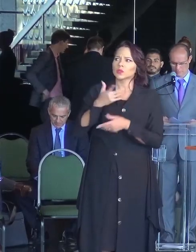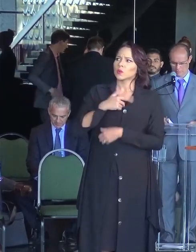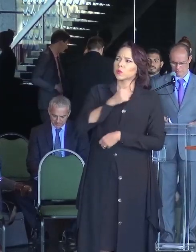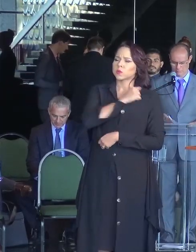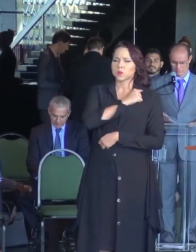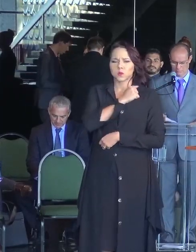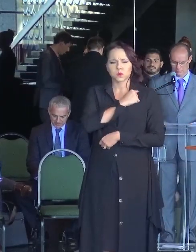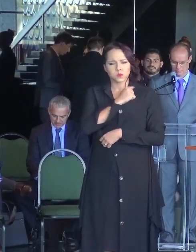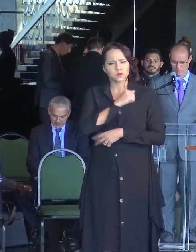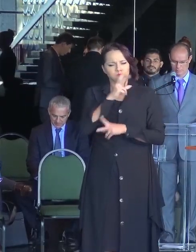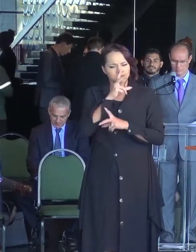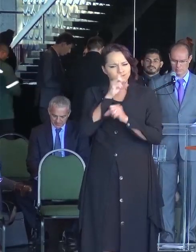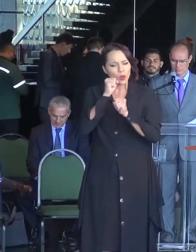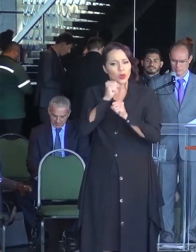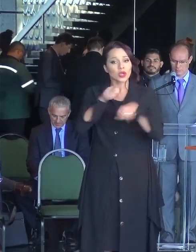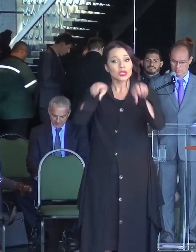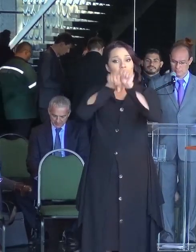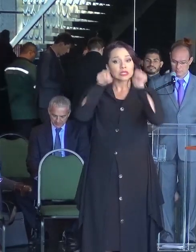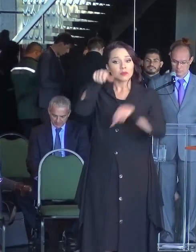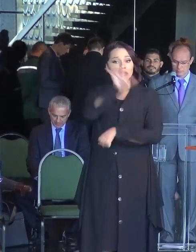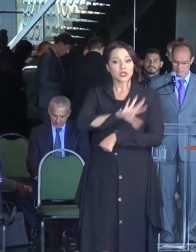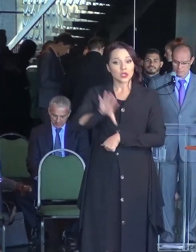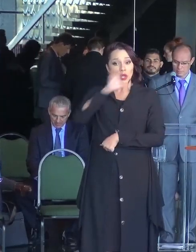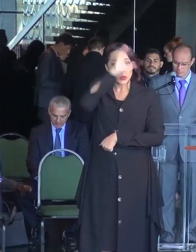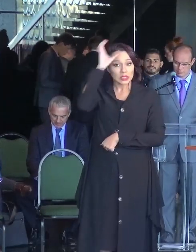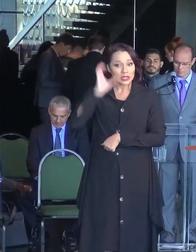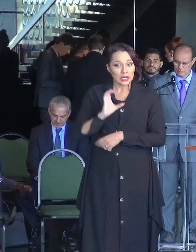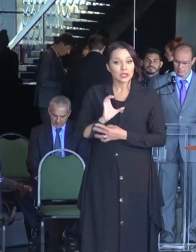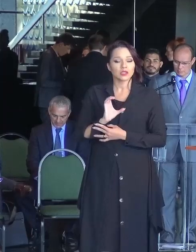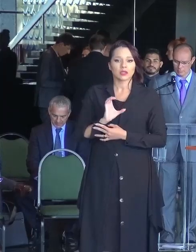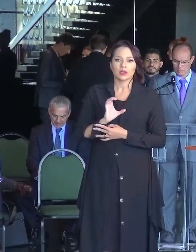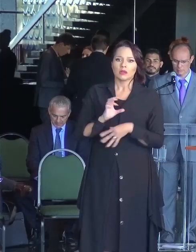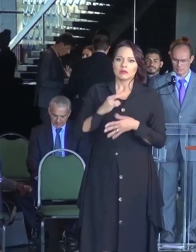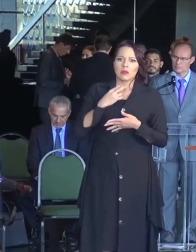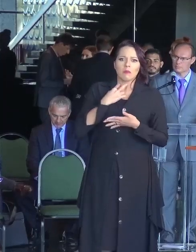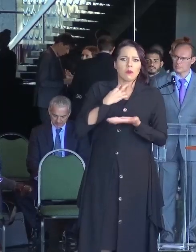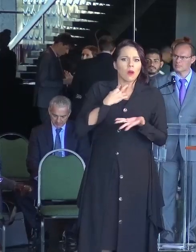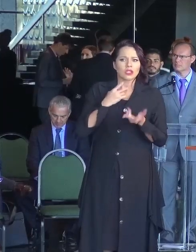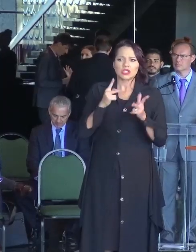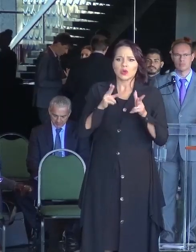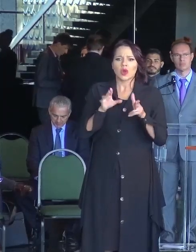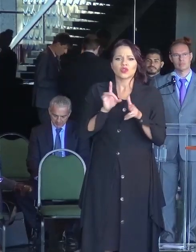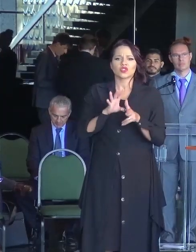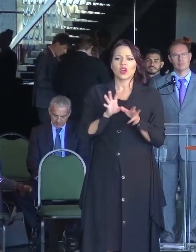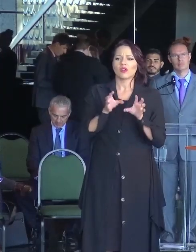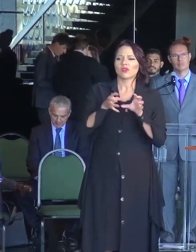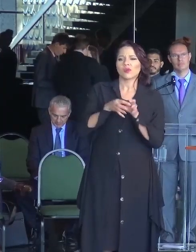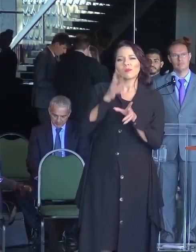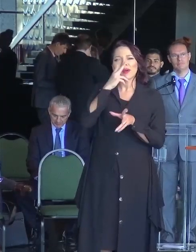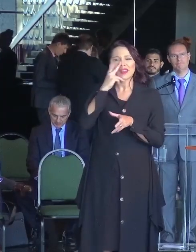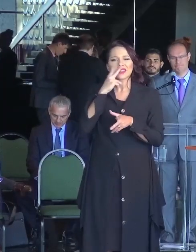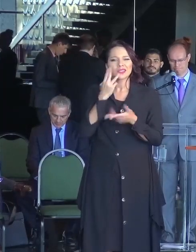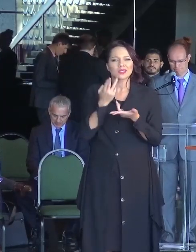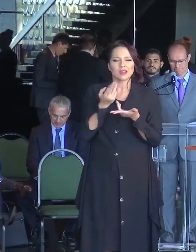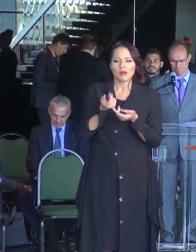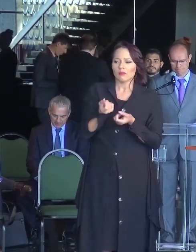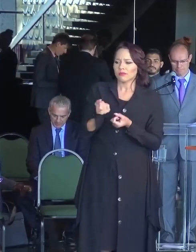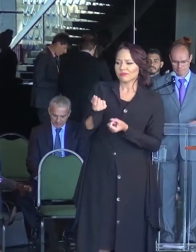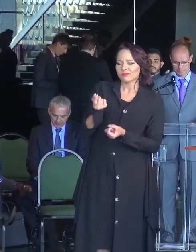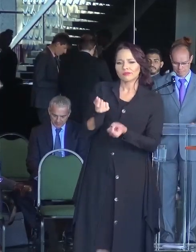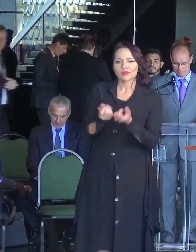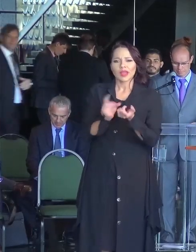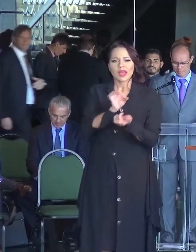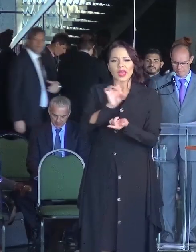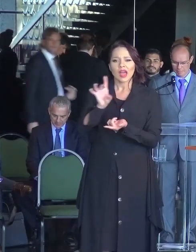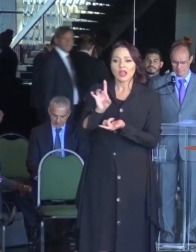inexpugnável. O Sistema Nacional do Consumidor não pode continuar sendo uma rede de pesca na qual